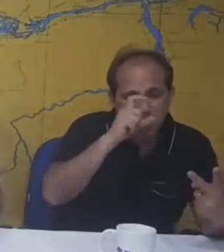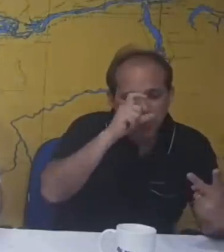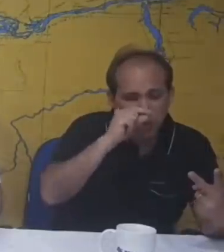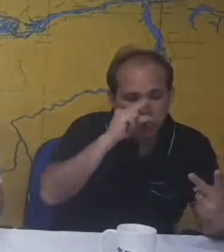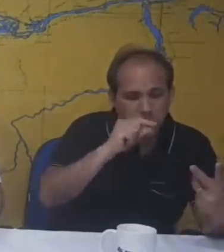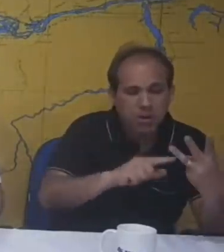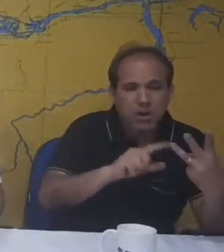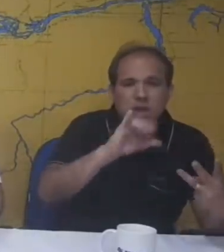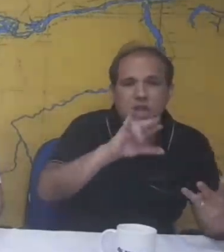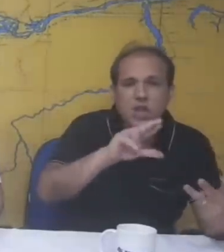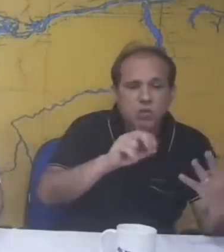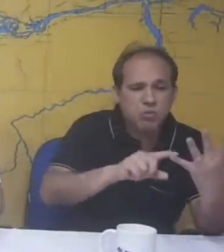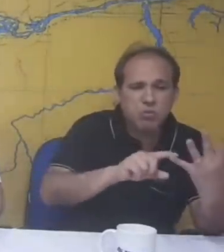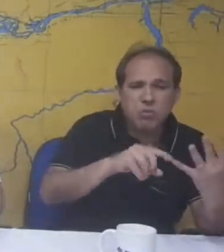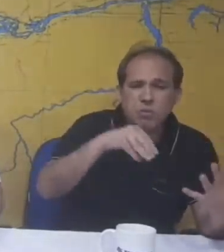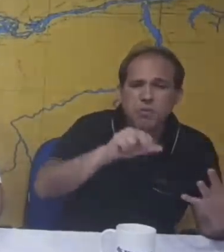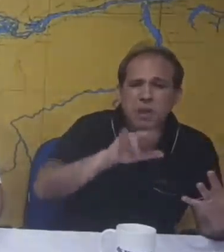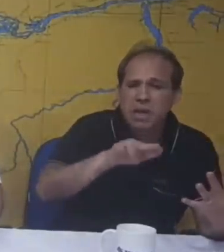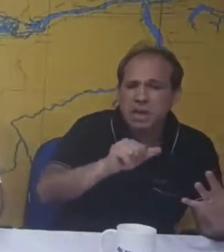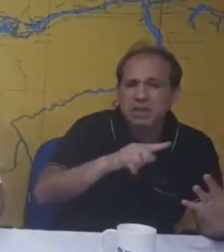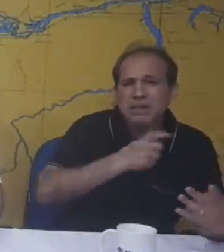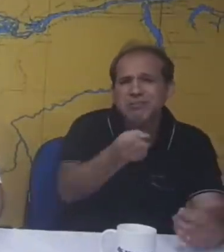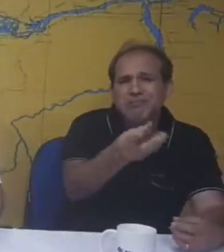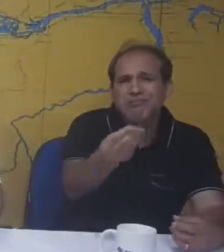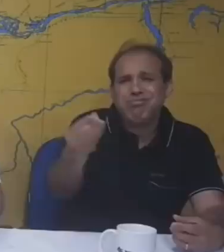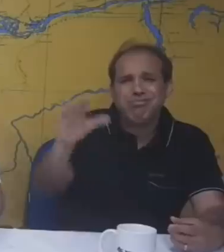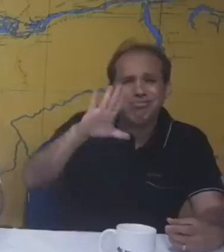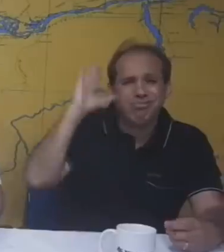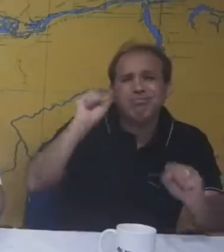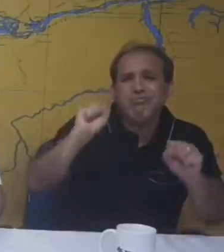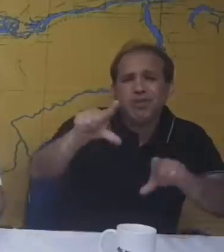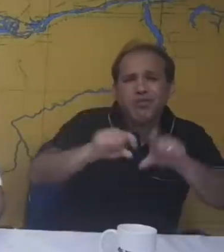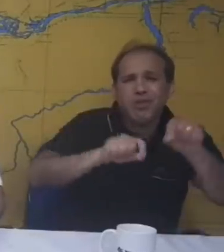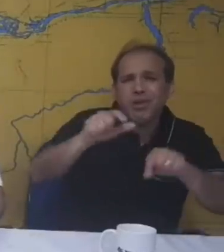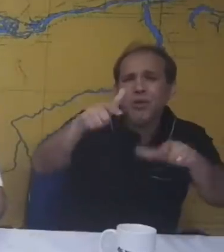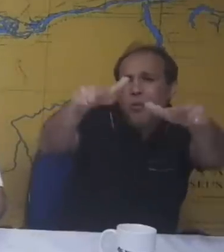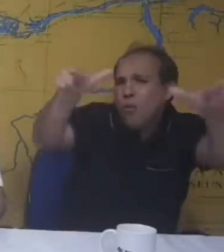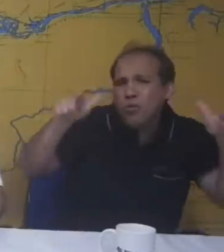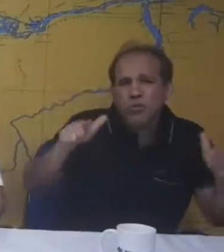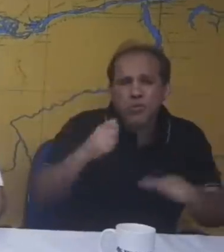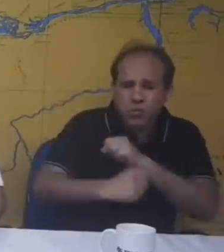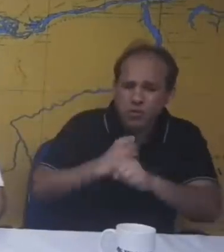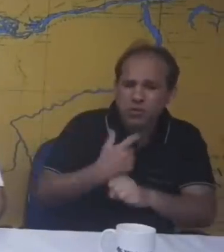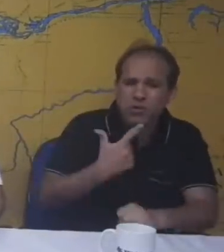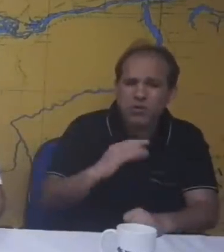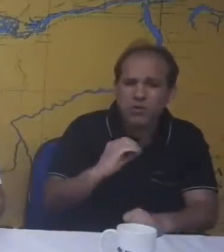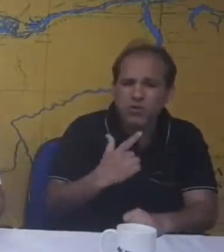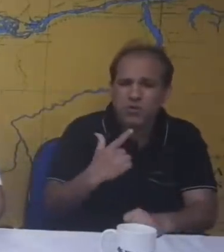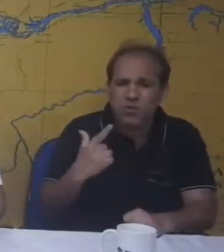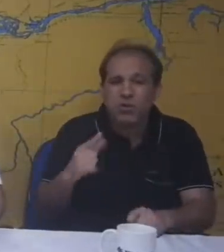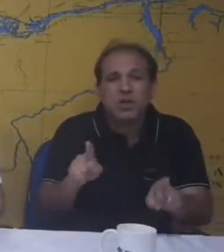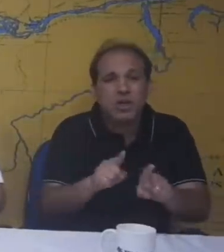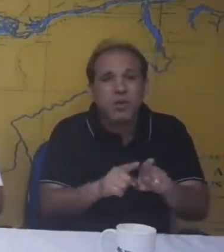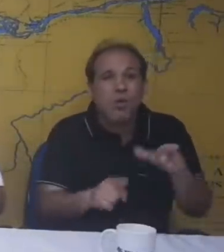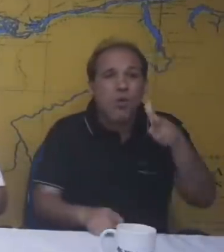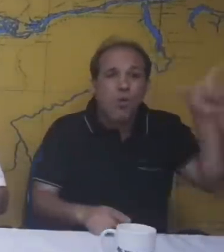Marina. Me ajuda aí, pô. Tem um montão de candidato para o pessoal escolher em 22, tá certo? Sem falar